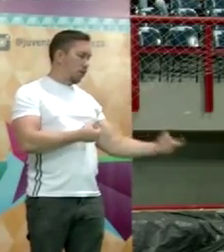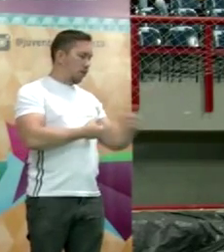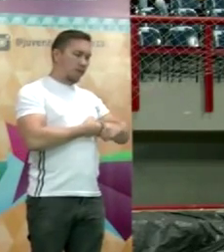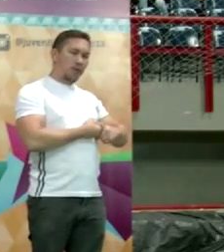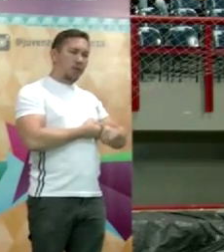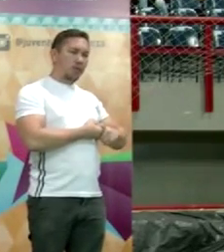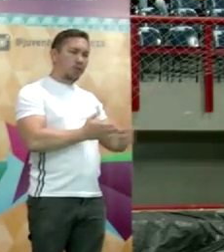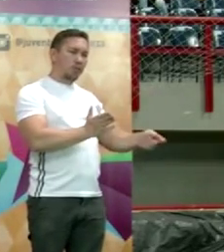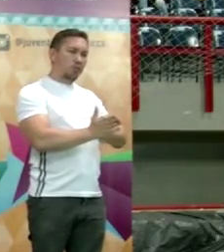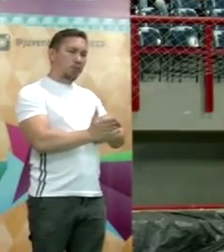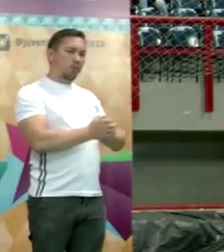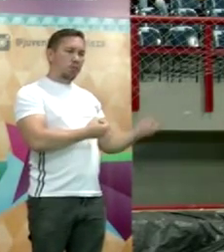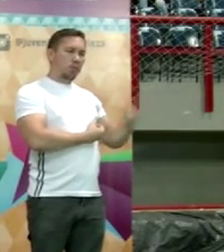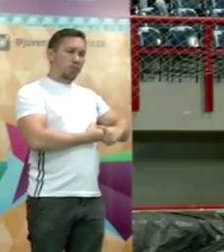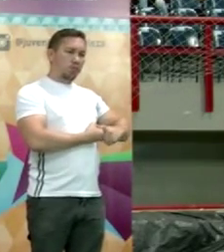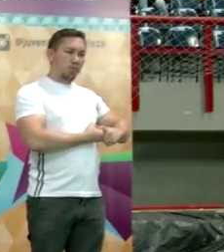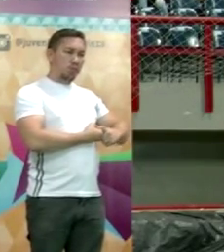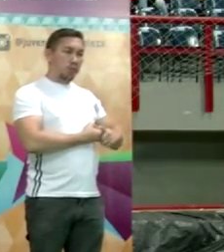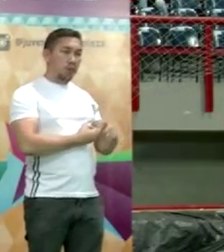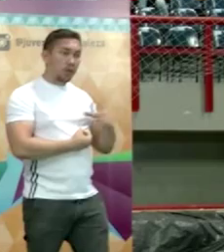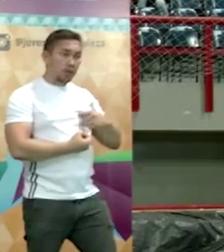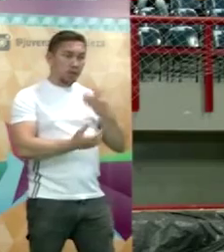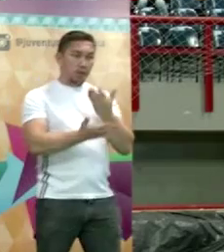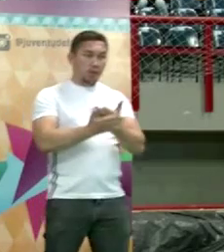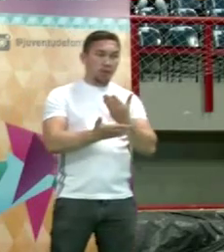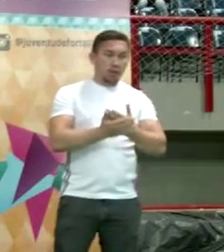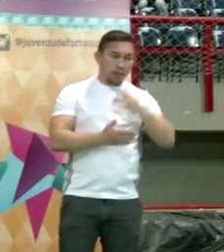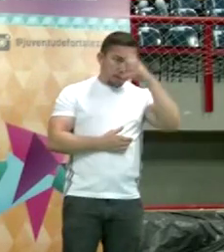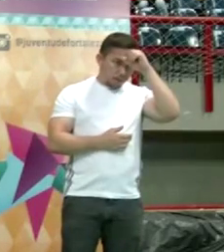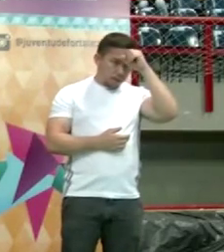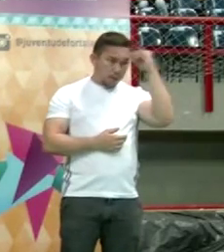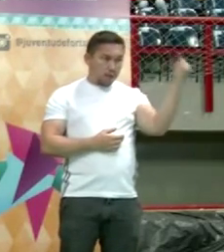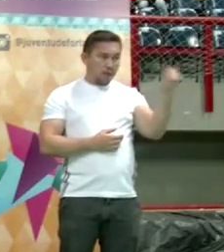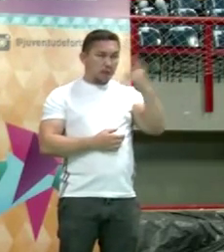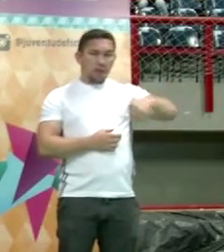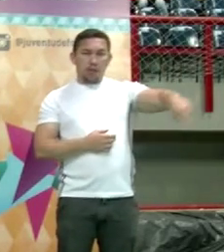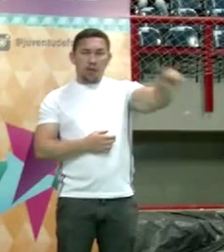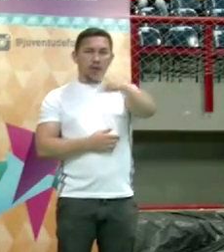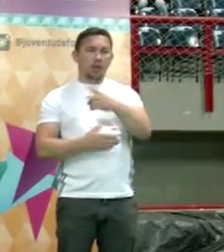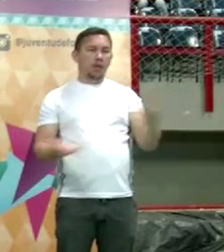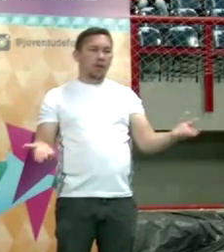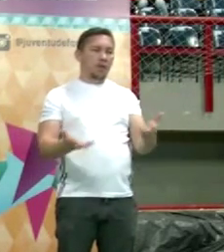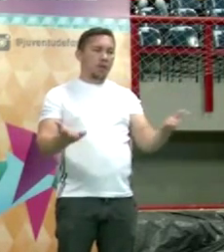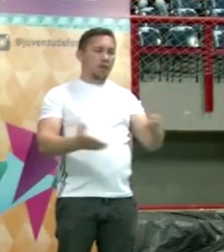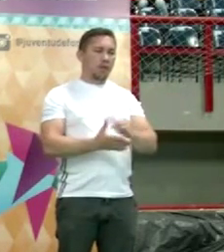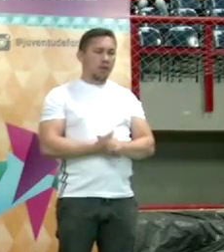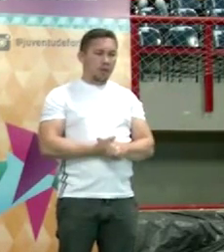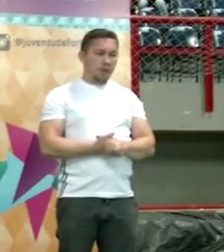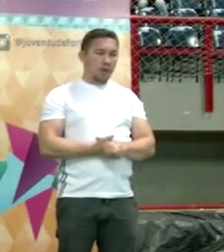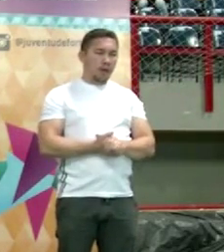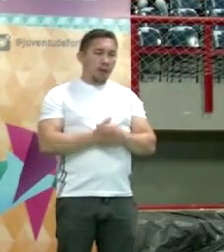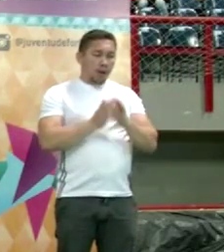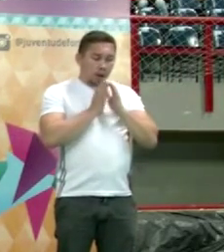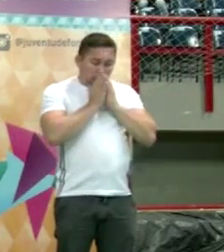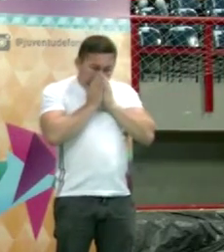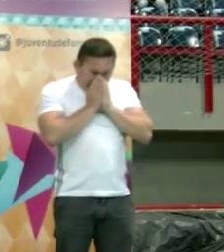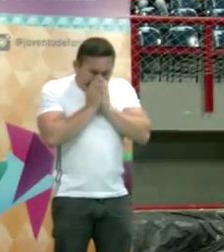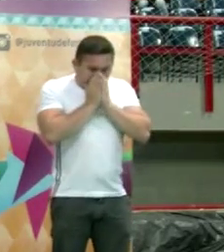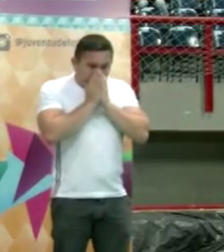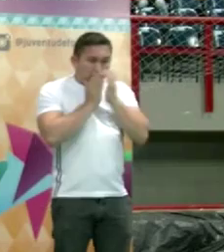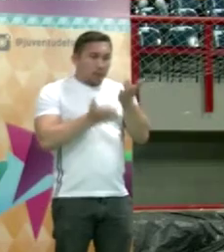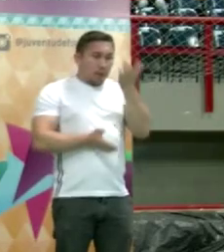entendeu? Então, se neste aulão há um momento importante para você, é este. Grave